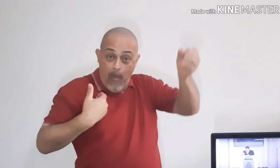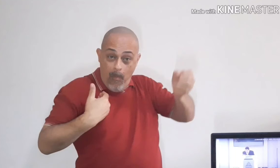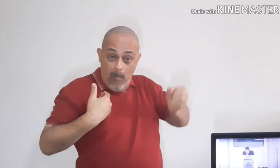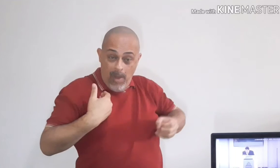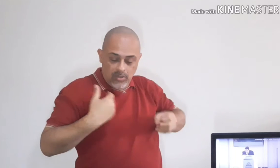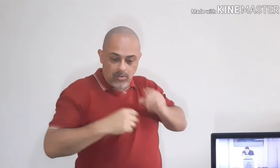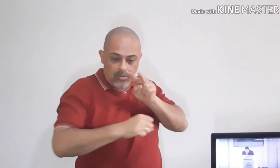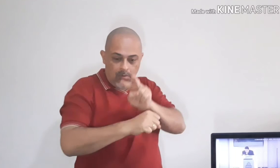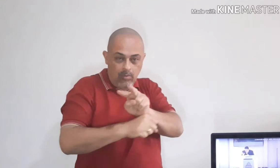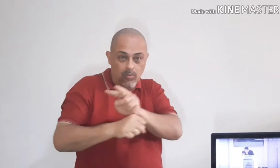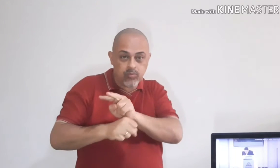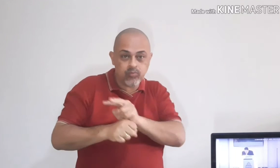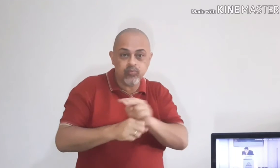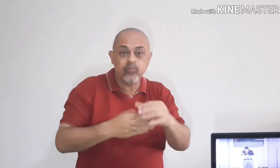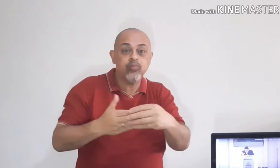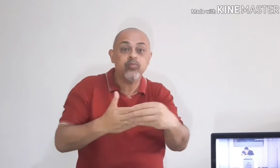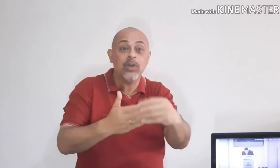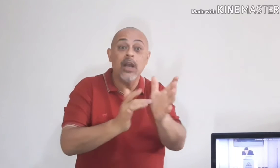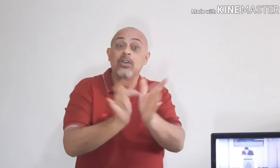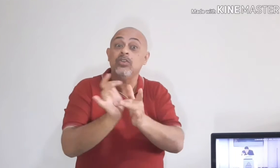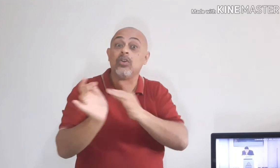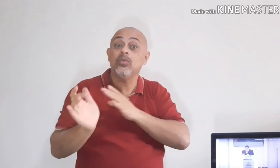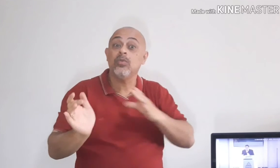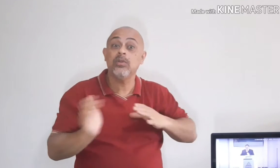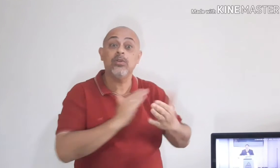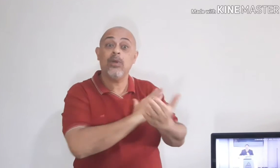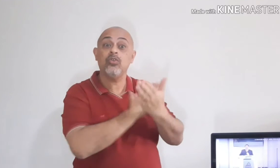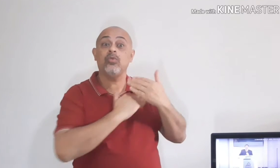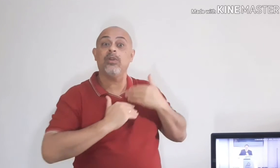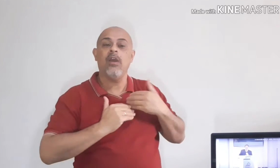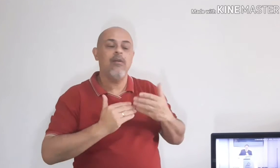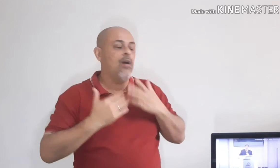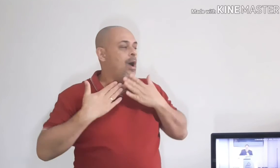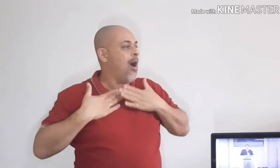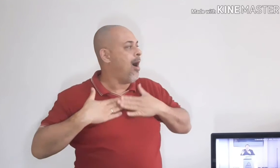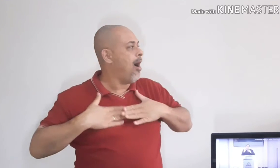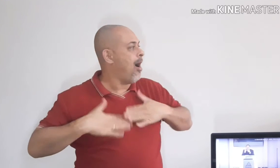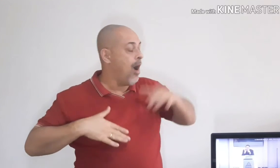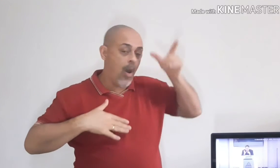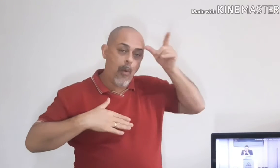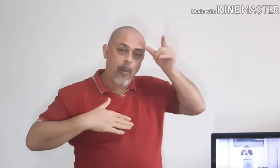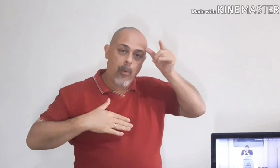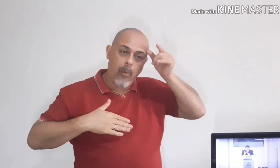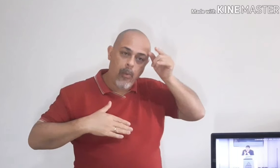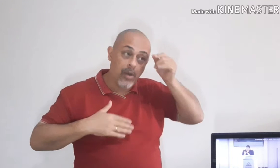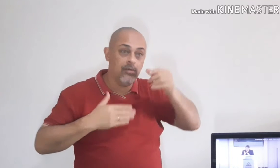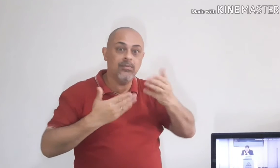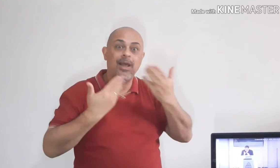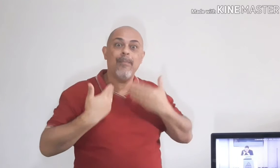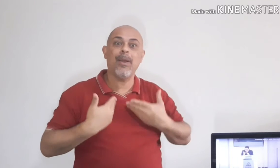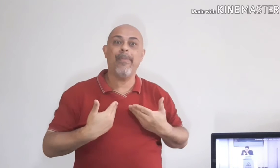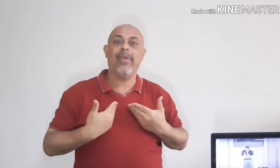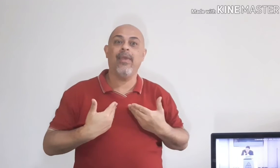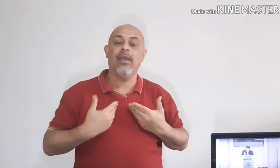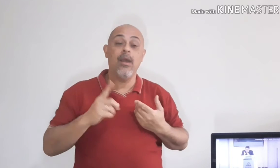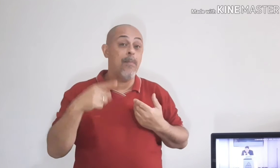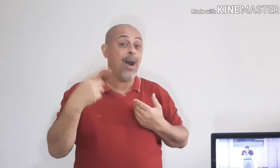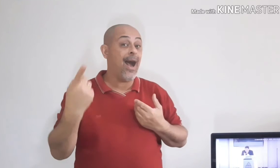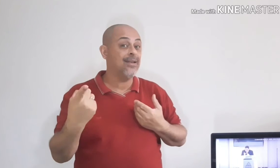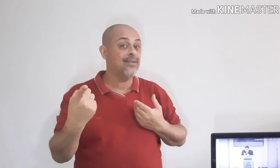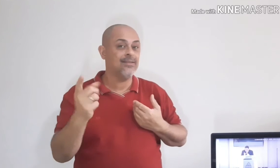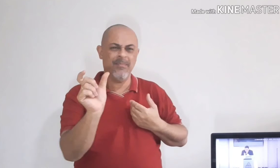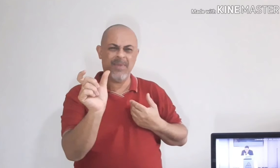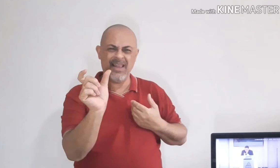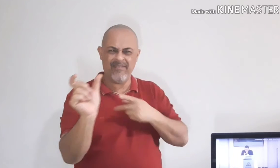águas de descanso, como o meu bom pastor. Mas há outra qualidade